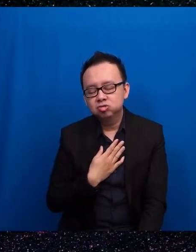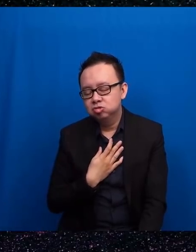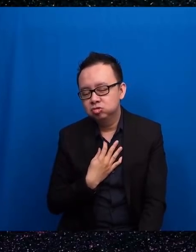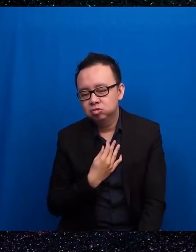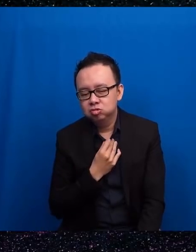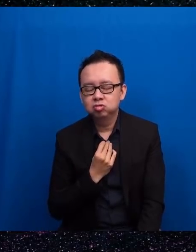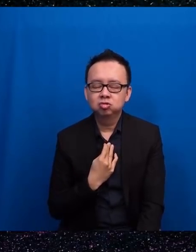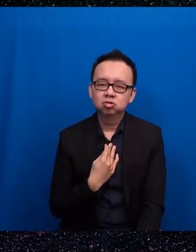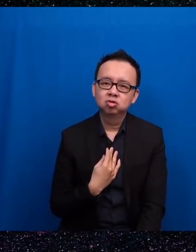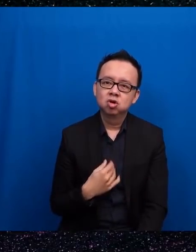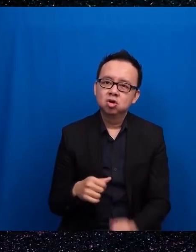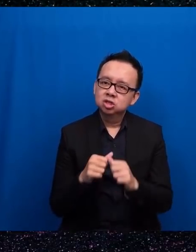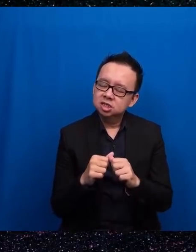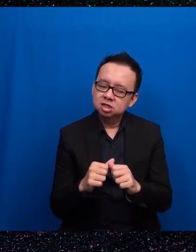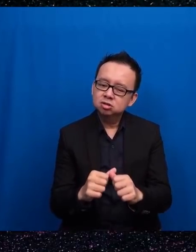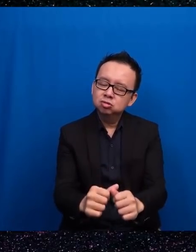bagiku.